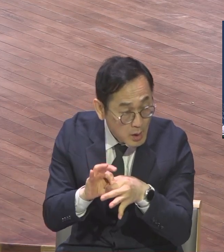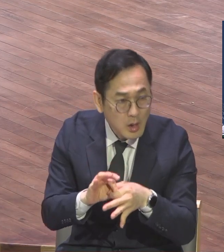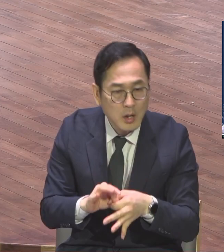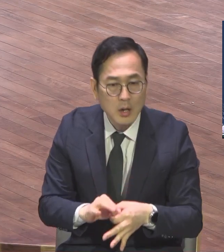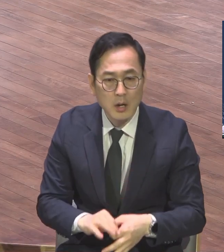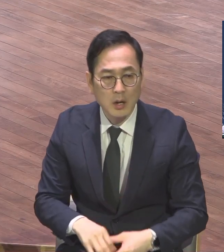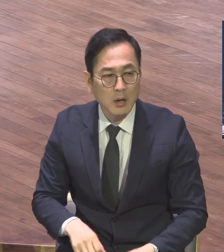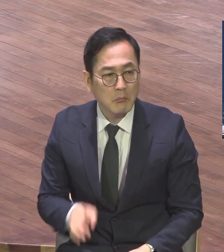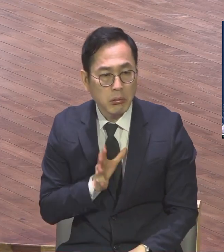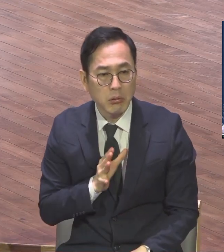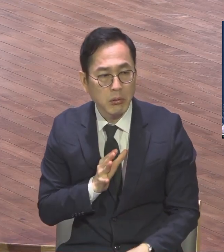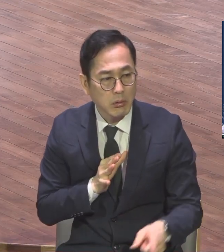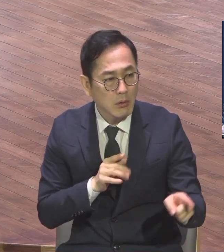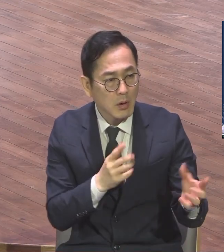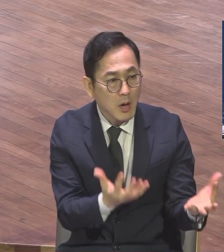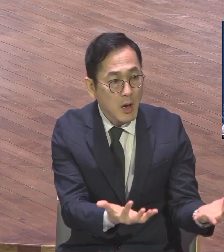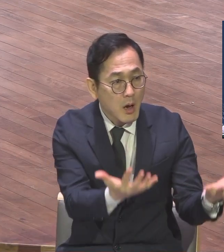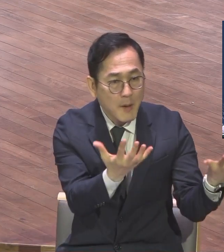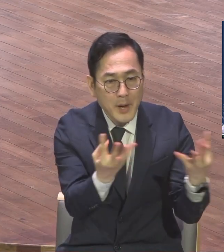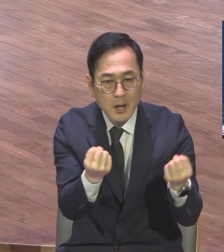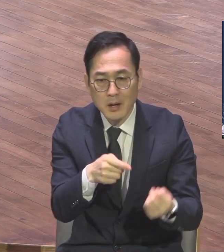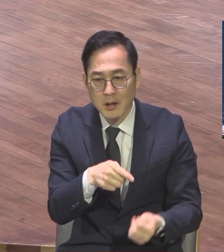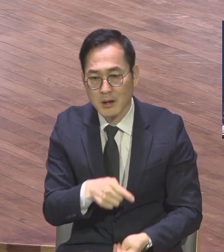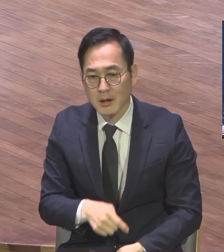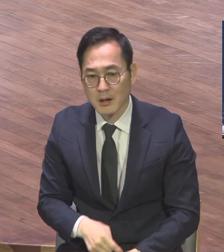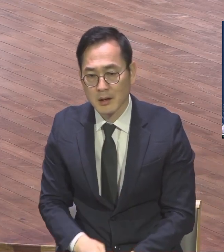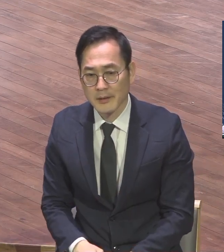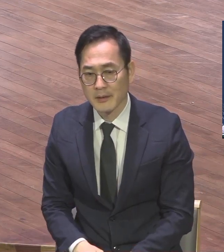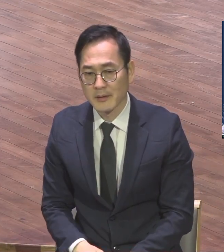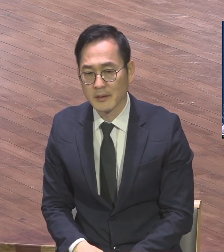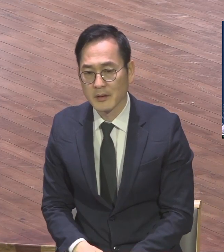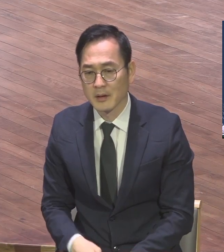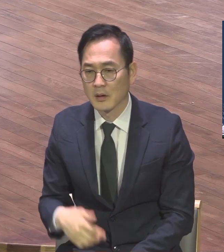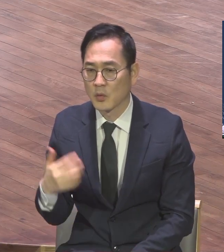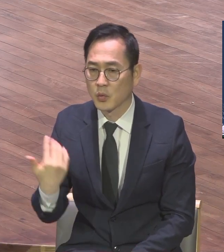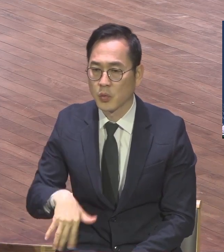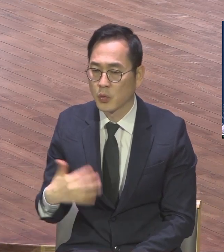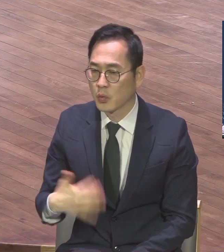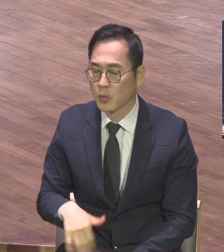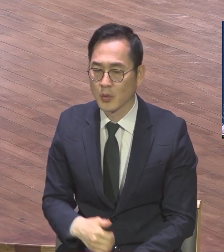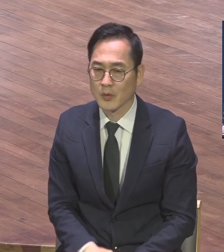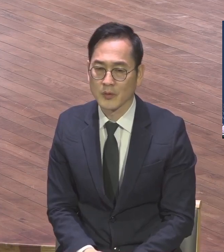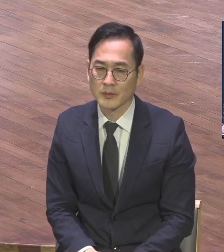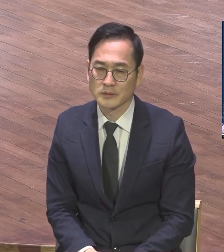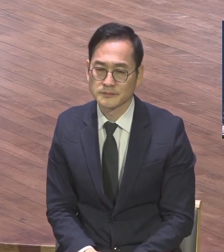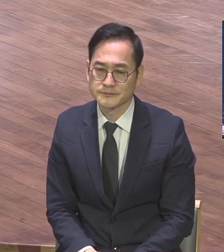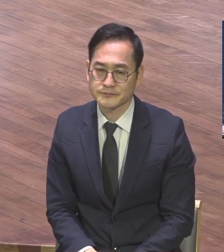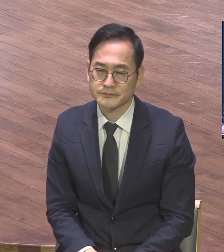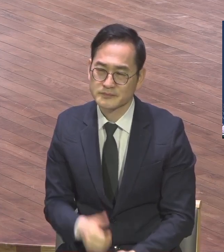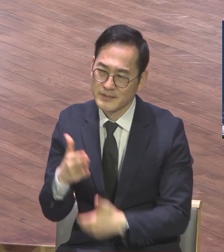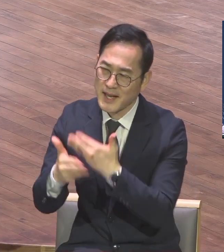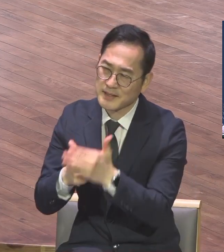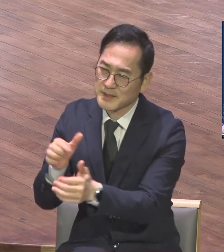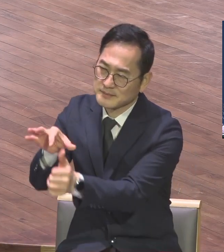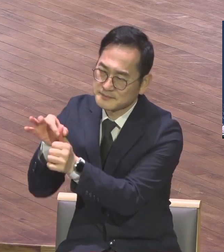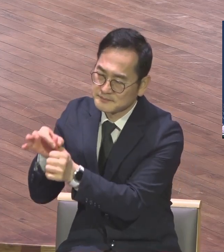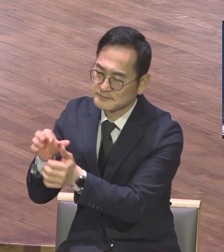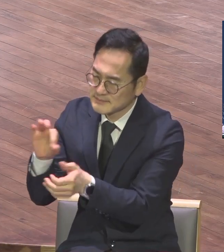그래서 저는 생각을 하는 것입니다. 왜 이렇게 하나님이 정은주 목사님을 들어